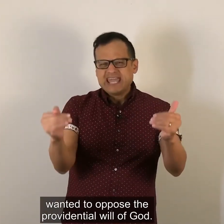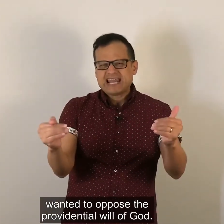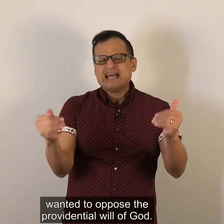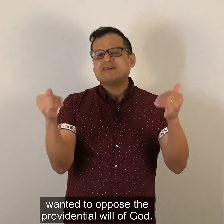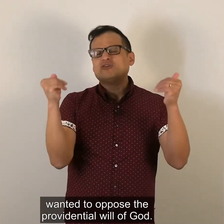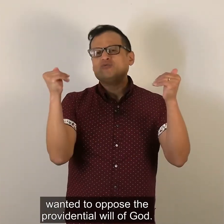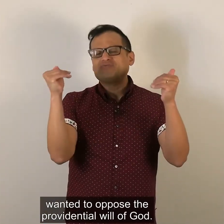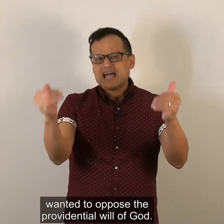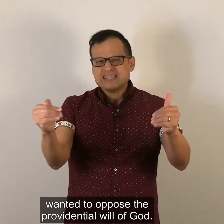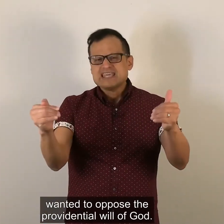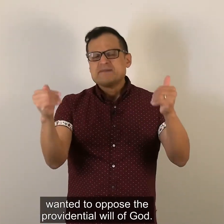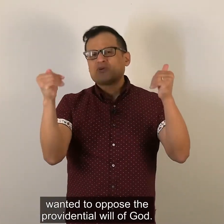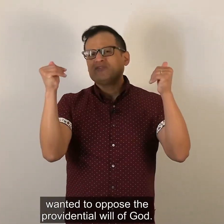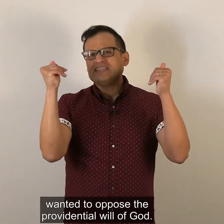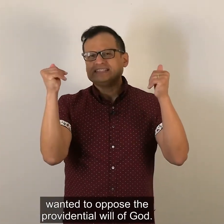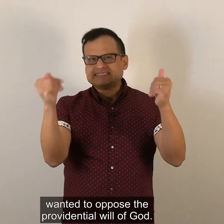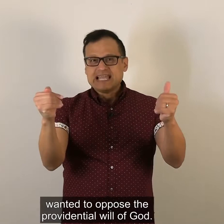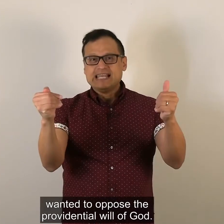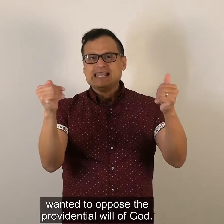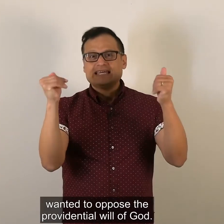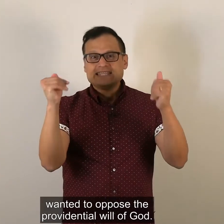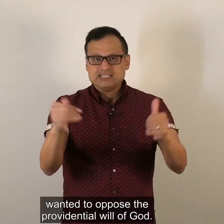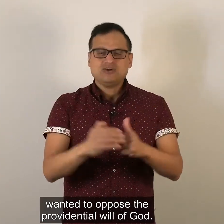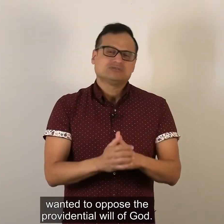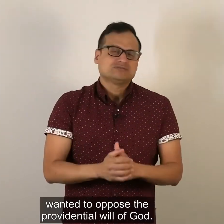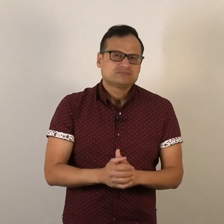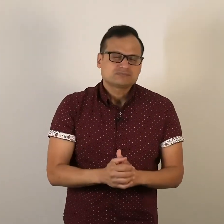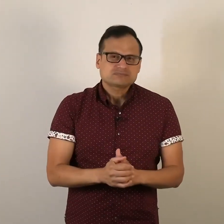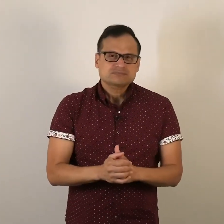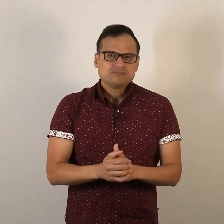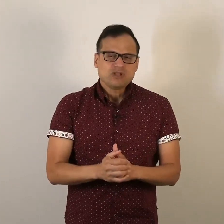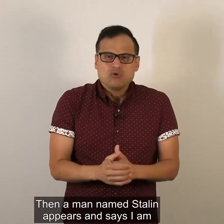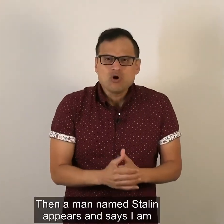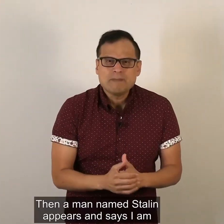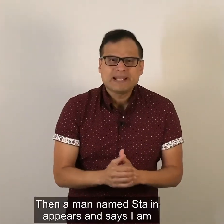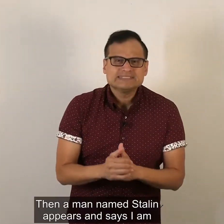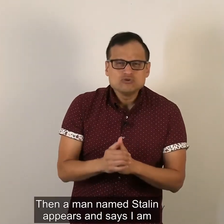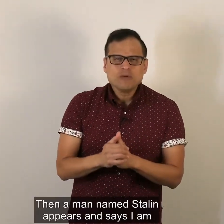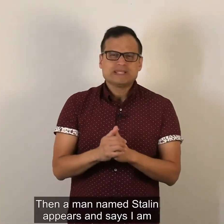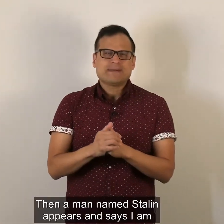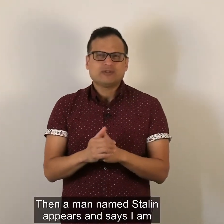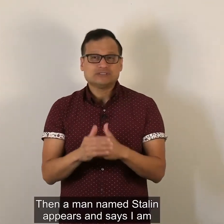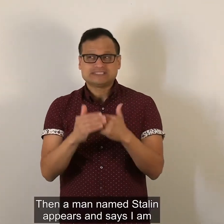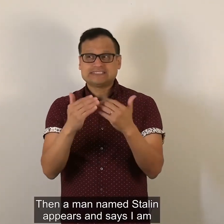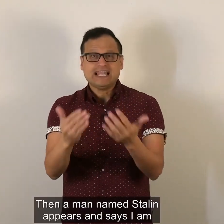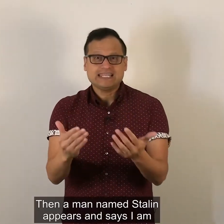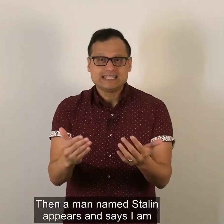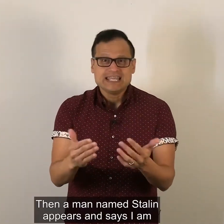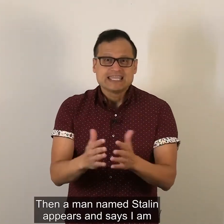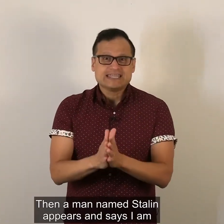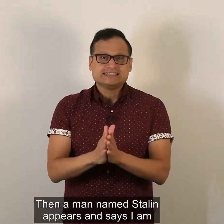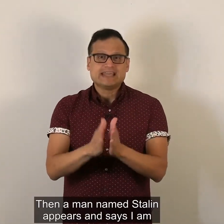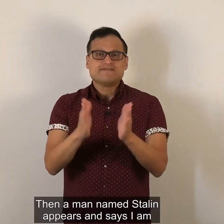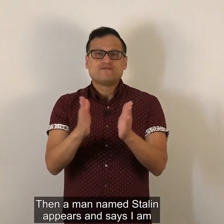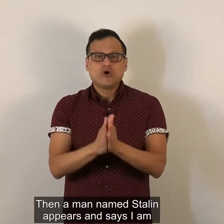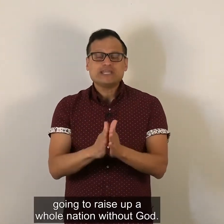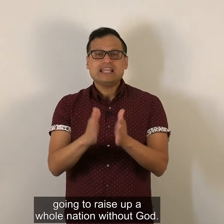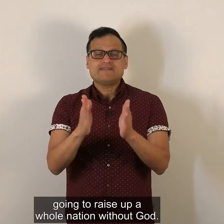a la voluntad providencial de Dios. Luego aparece un hombre llamado Stalin que dice, voy a